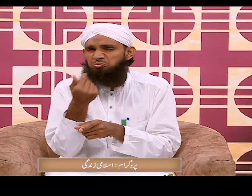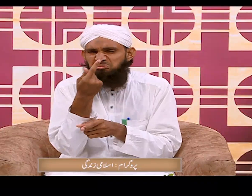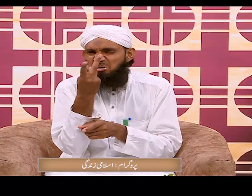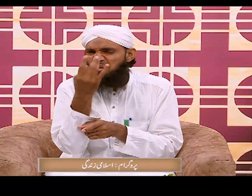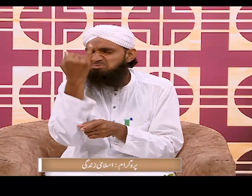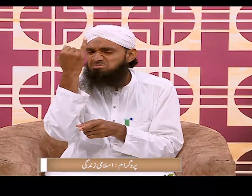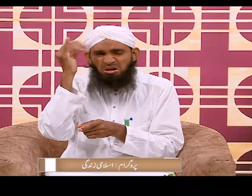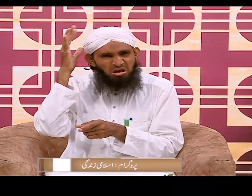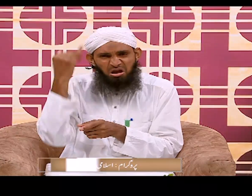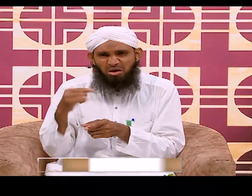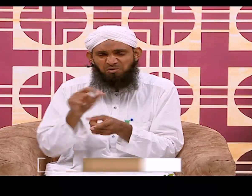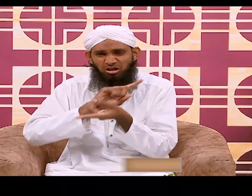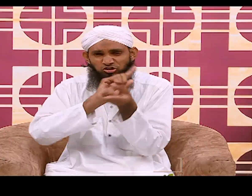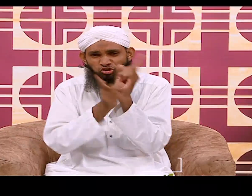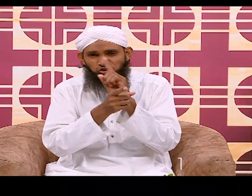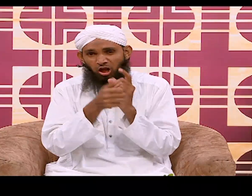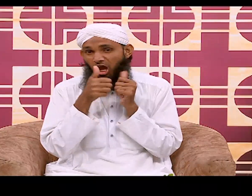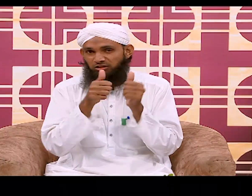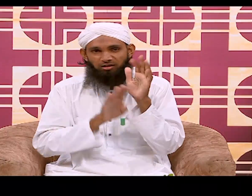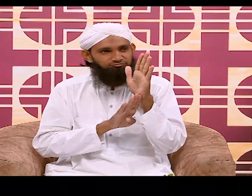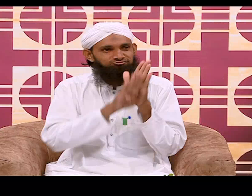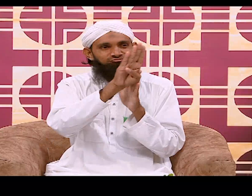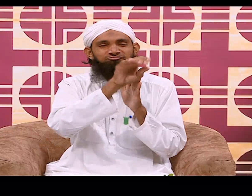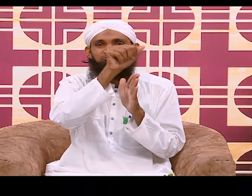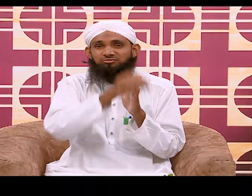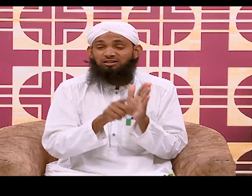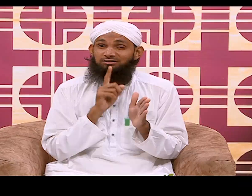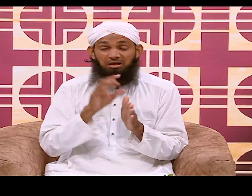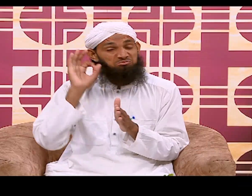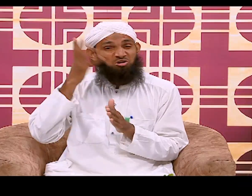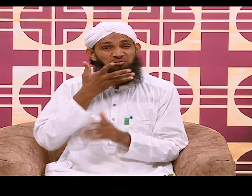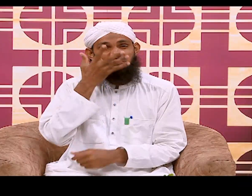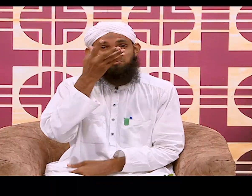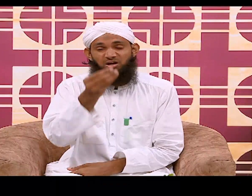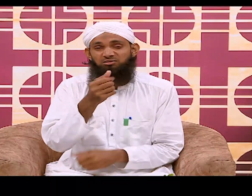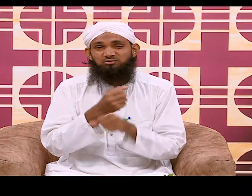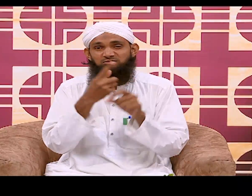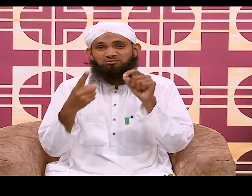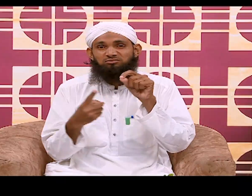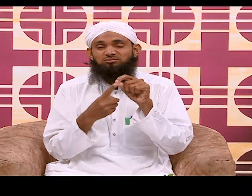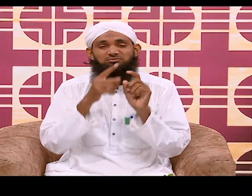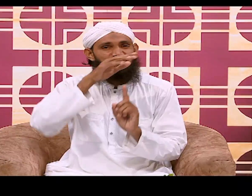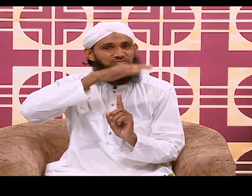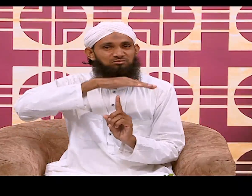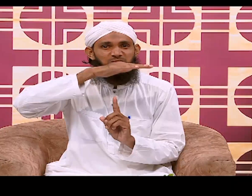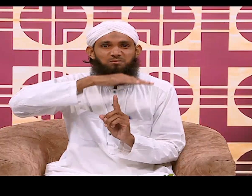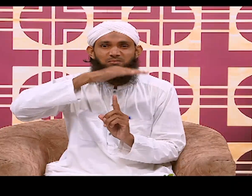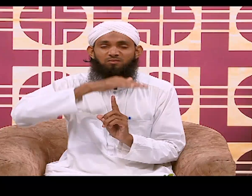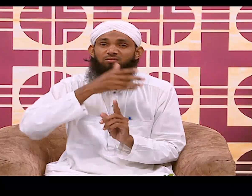بھٹکے ہوئوں کو سیدھے راستے کا مسافر بنایا۔ کمال کی بات یہ ہے کہ حضور غوث پاک رحمت اللہ علیہ